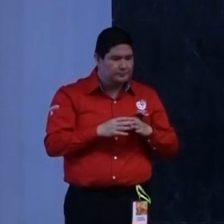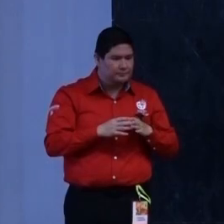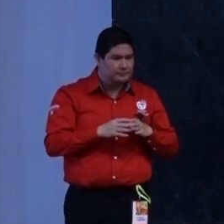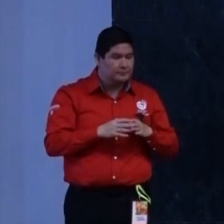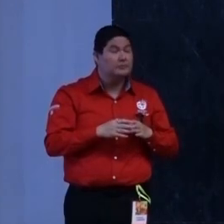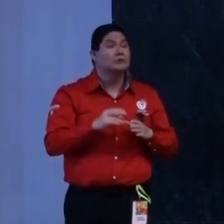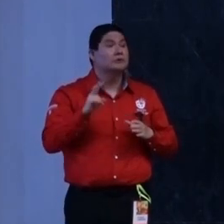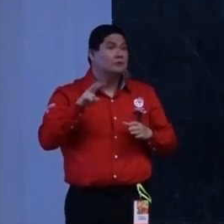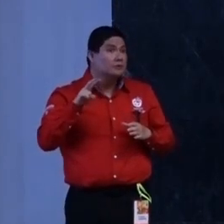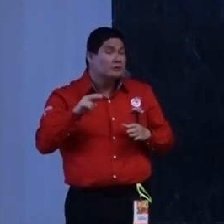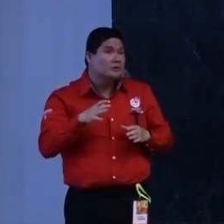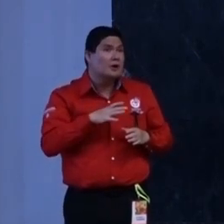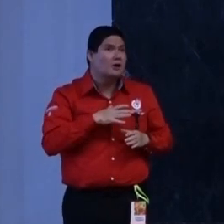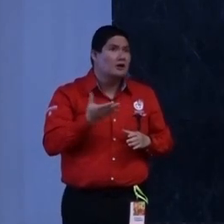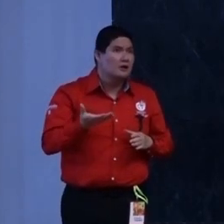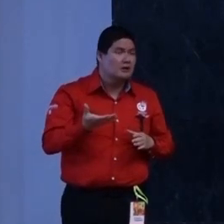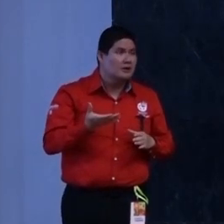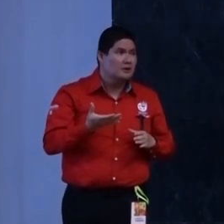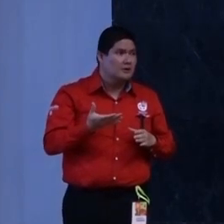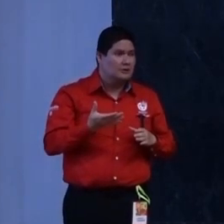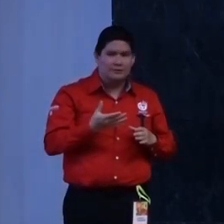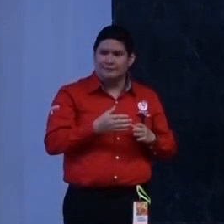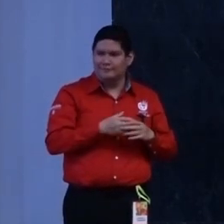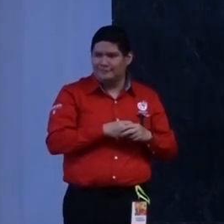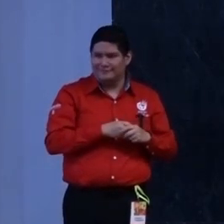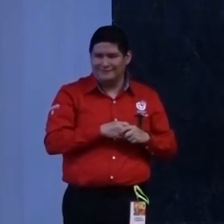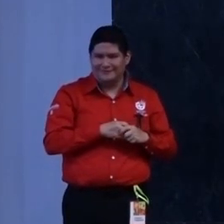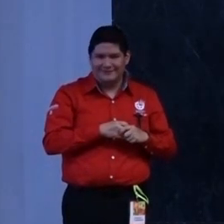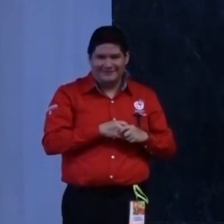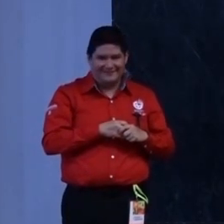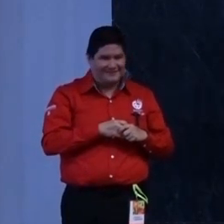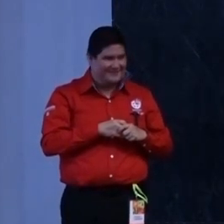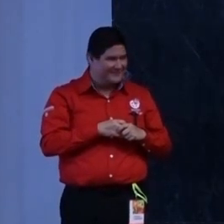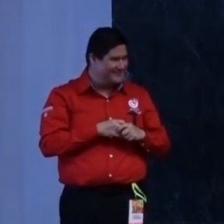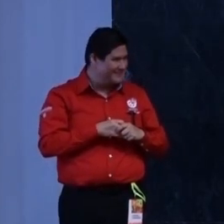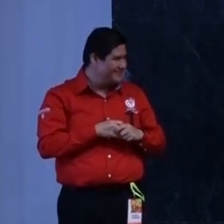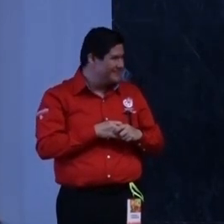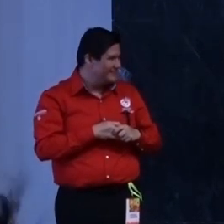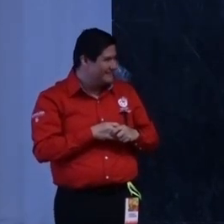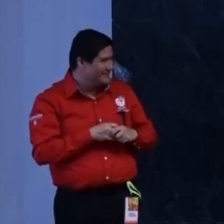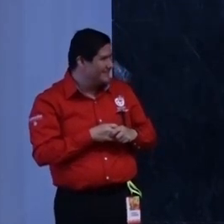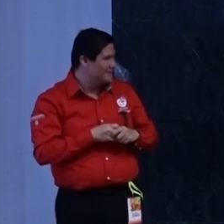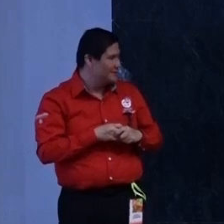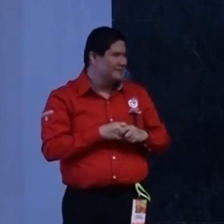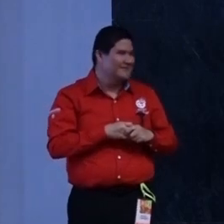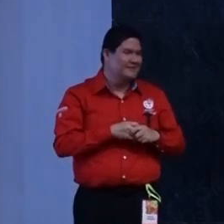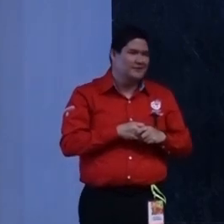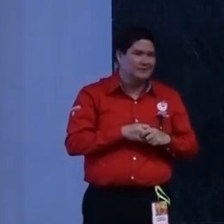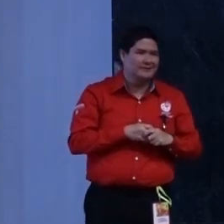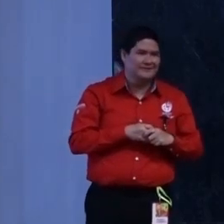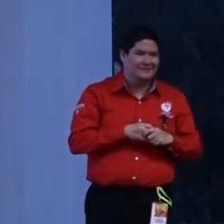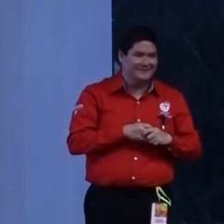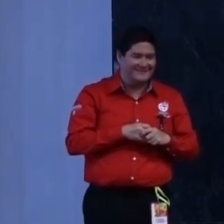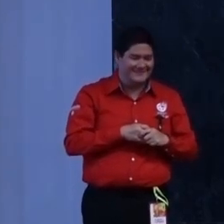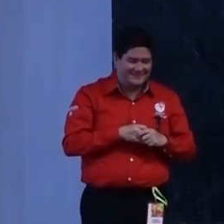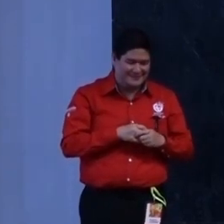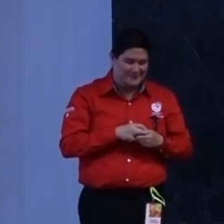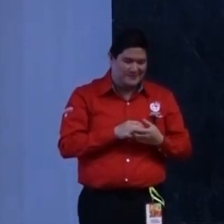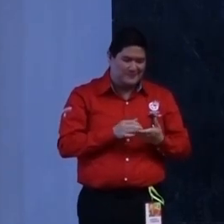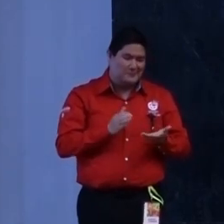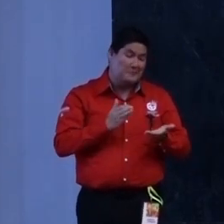Por supuesto, se mete un gato, está en un gato atrás de nosotros. Bueno, nos está haciendo compañía también